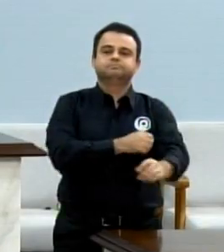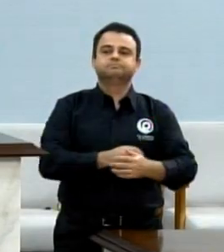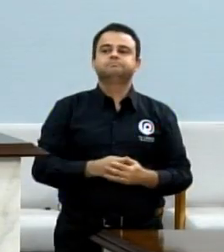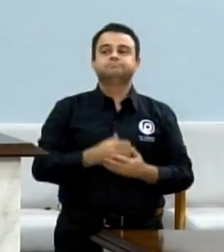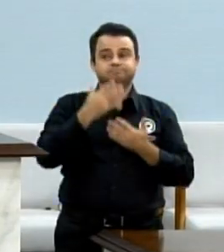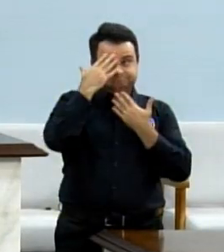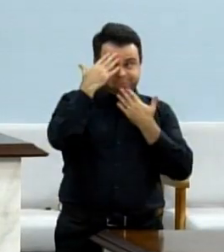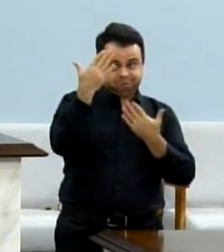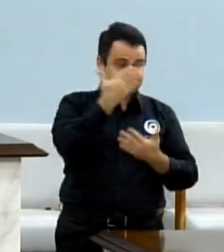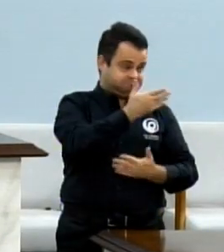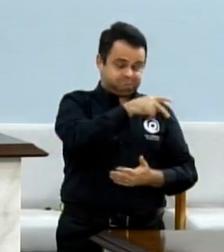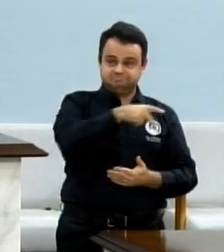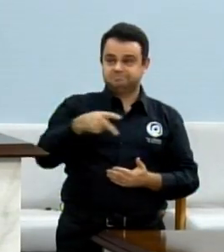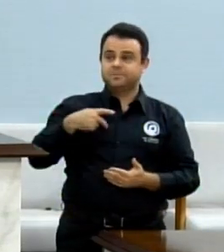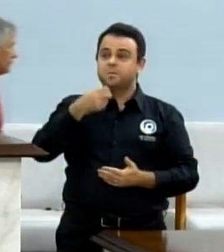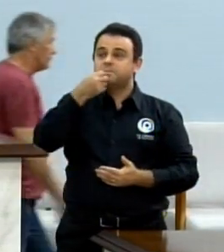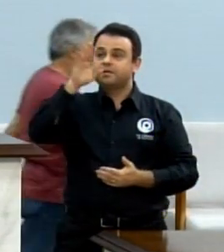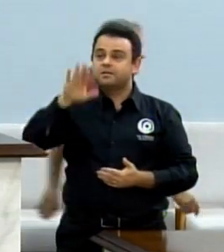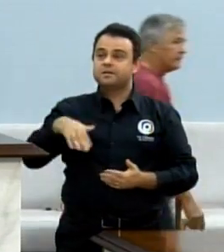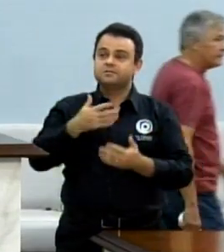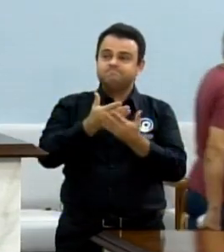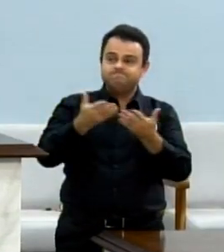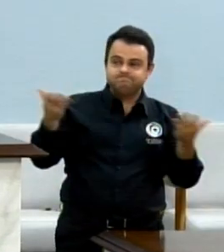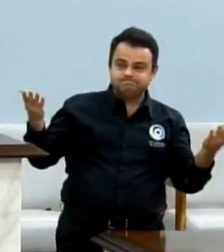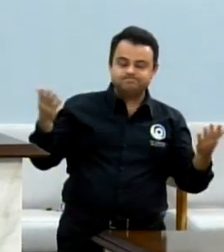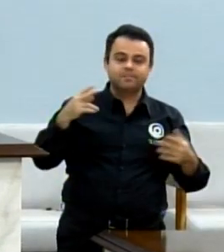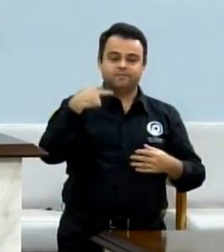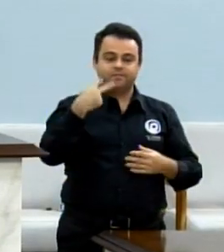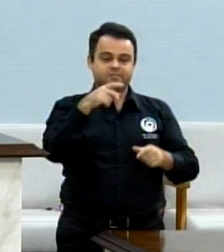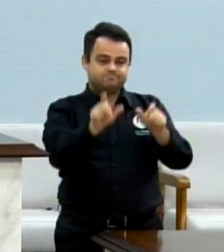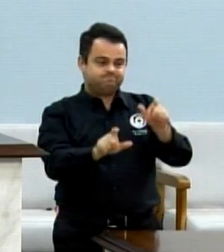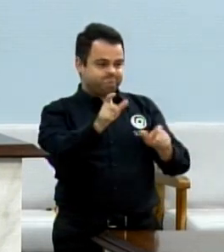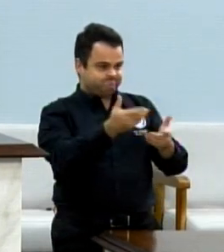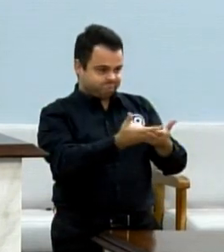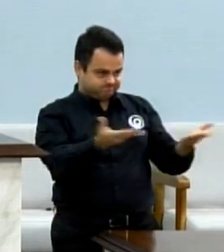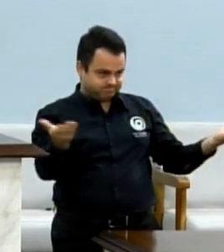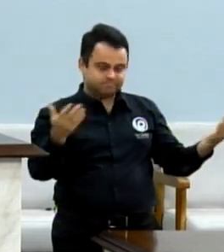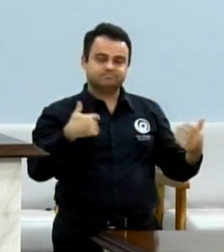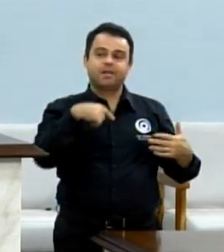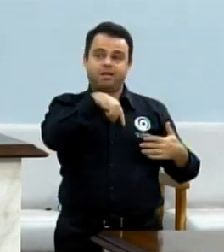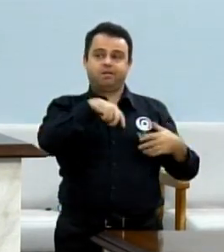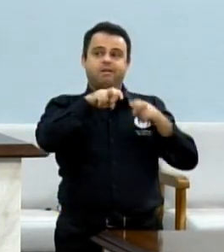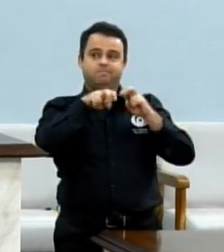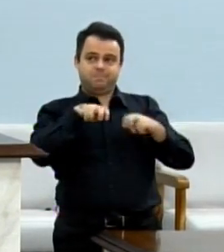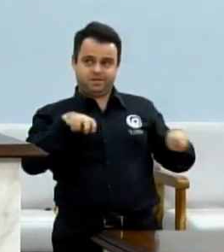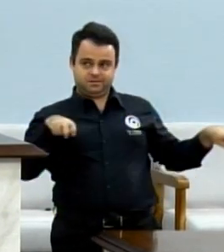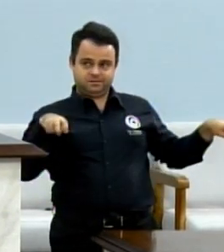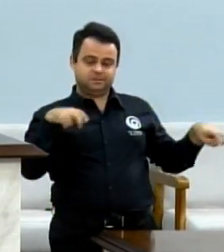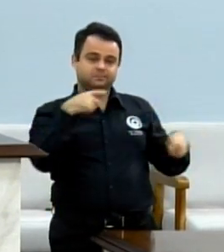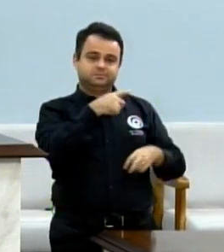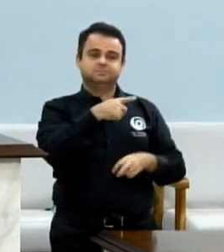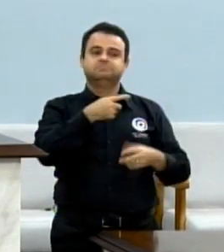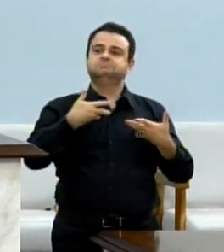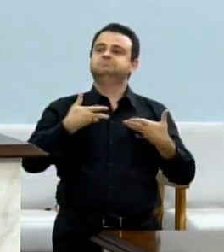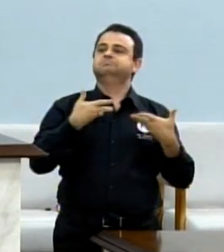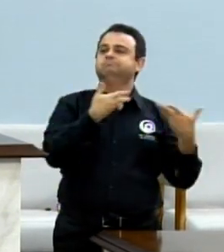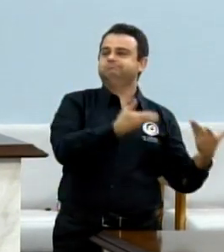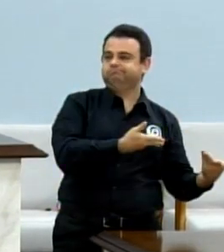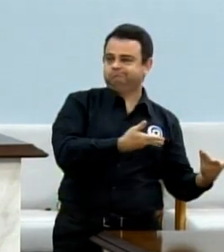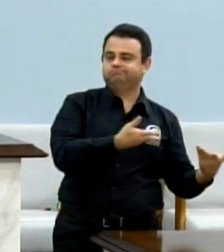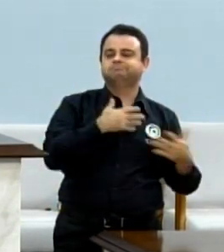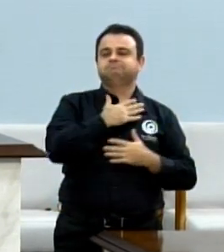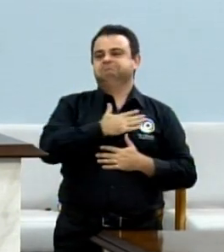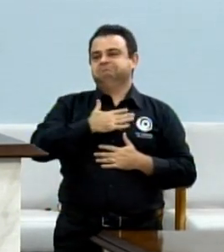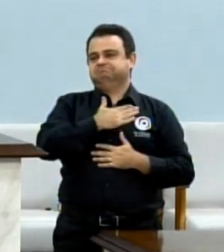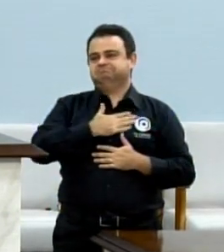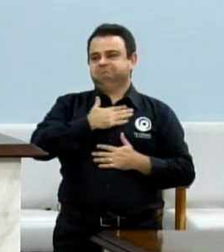Muito obrigada, presidente. Boa tarde a todos. Boa tarde, vereadores. Aqui, cumprimentos na mesa através do Dr. Paulo. Muito obrigada pela